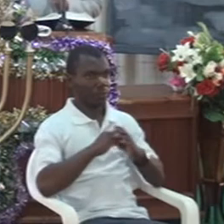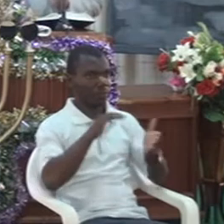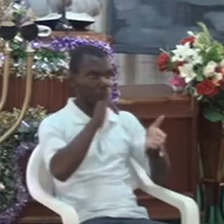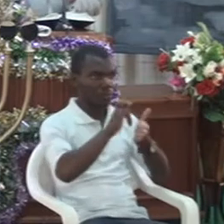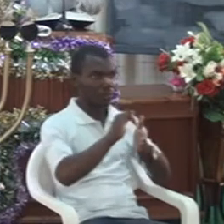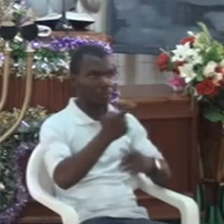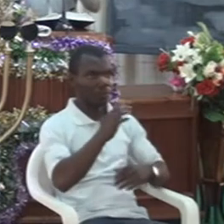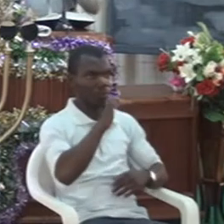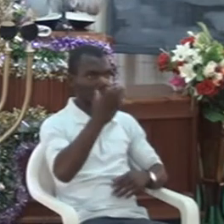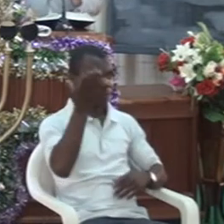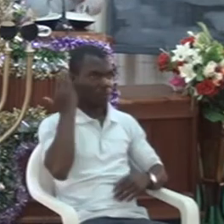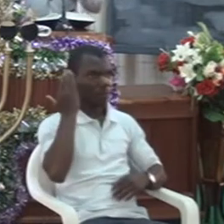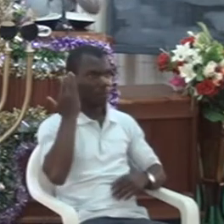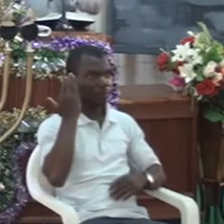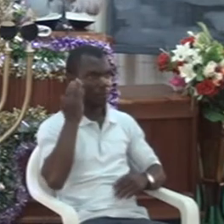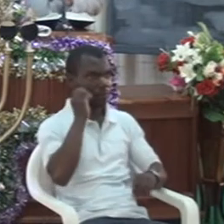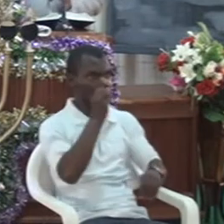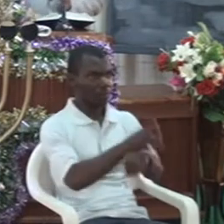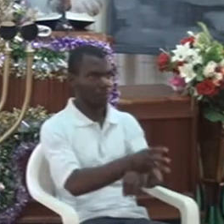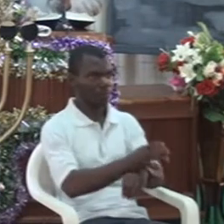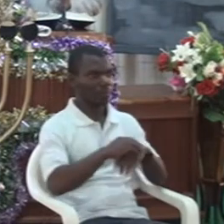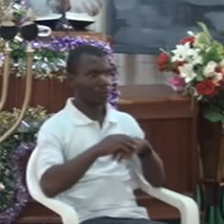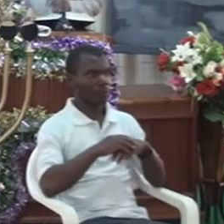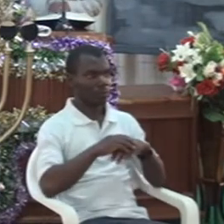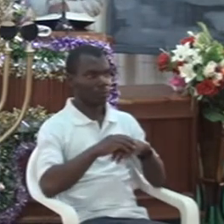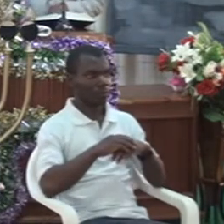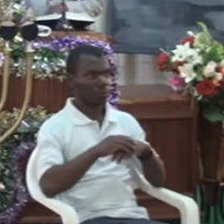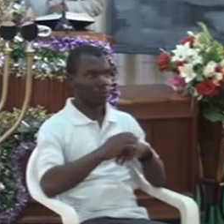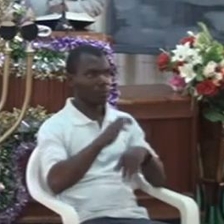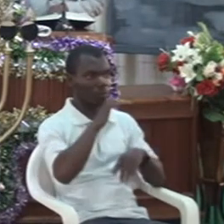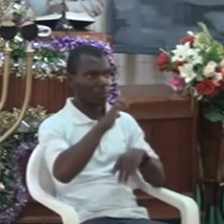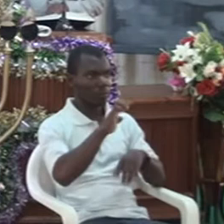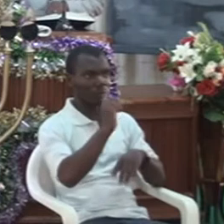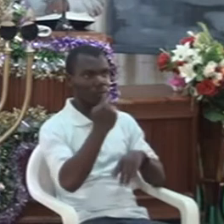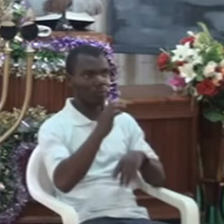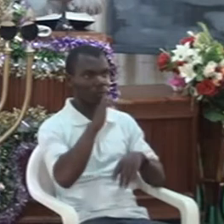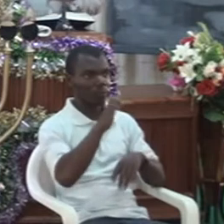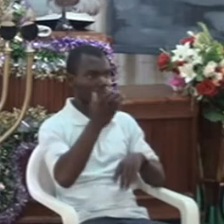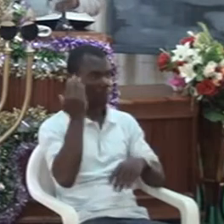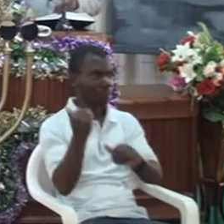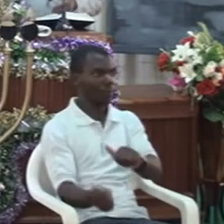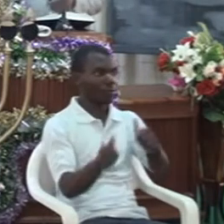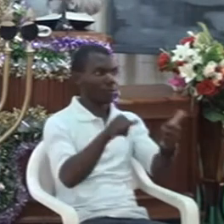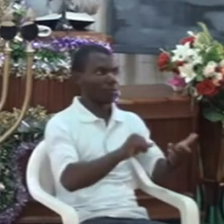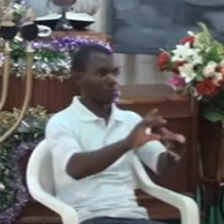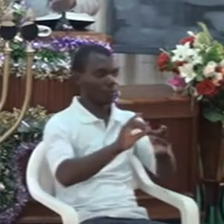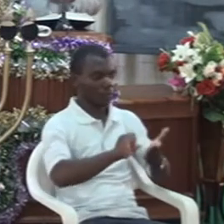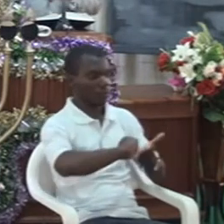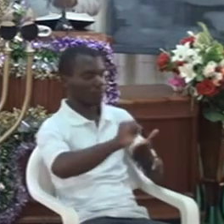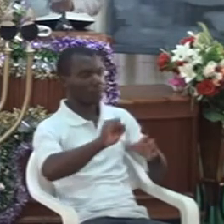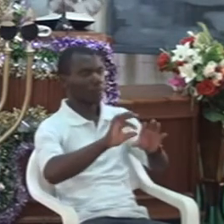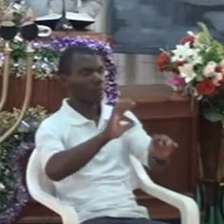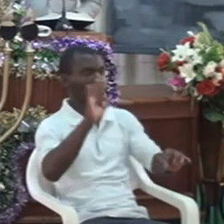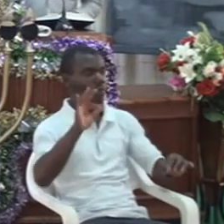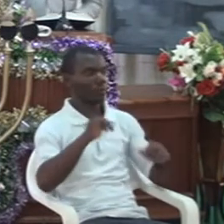Ceux qui étaient prêts. Benye balikuwa tayari. Ceux qui étaient baptisés du Saint-Esprit. Sema wenyewe walikuwa mebatizwa na